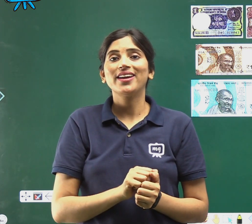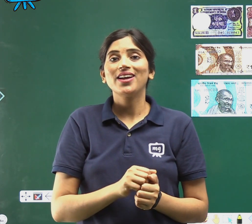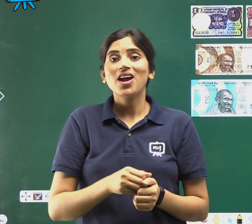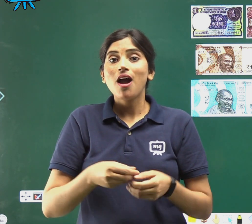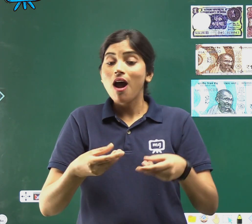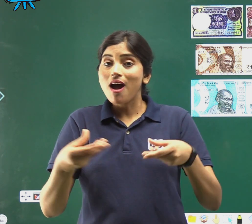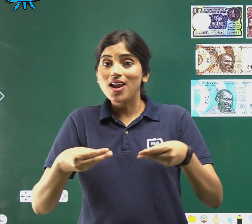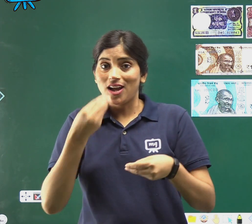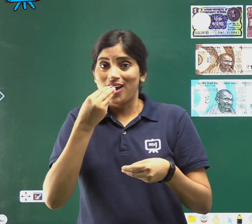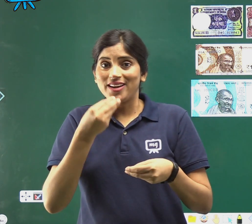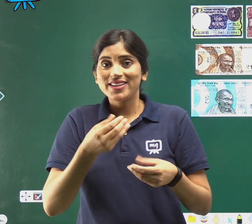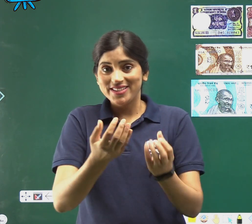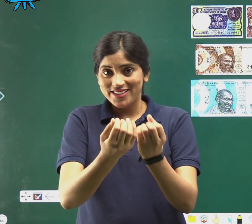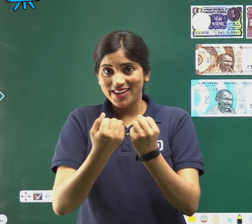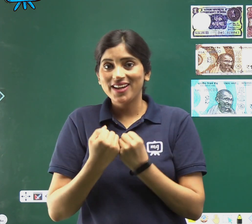चीज लेकर आते